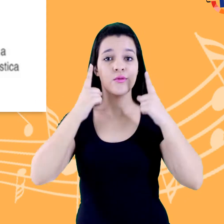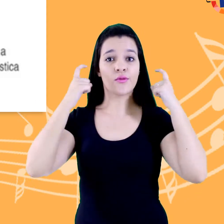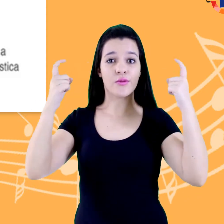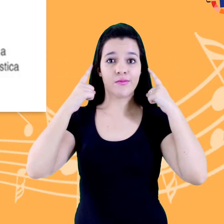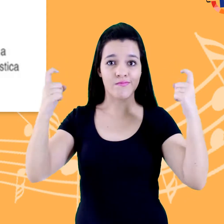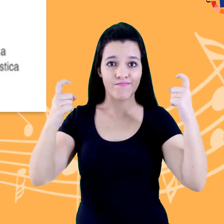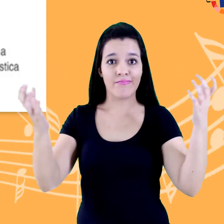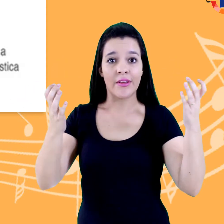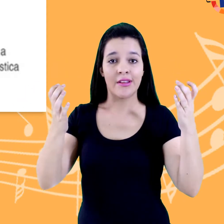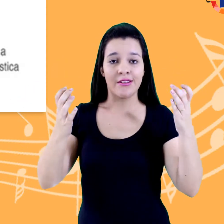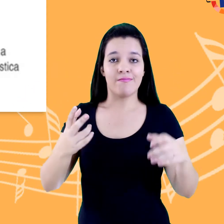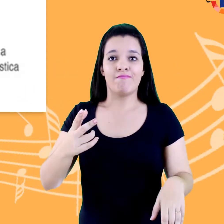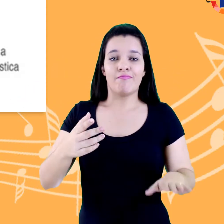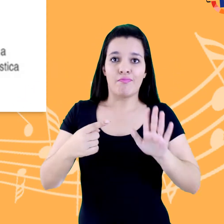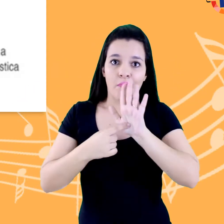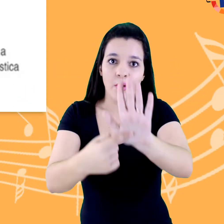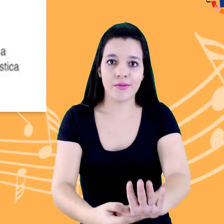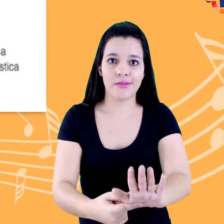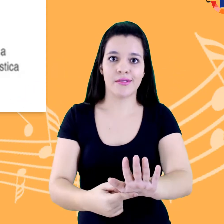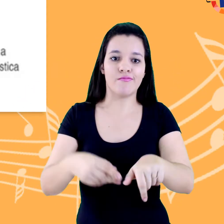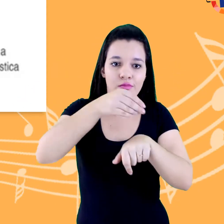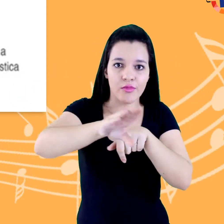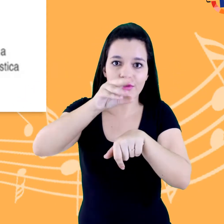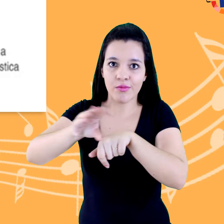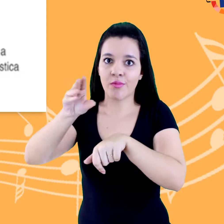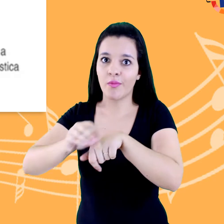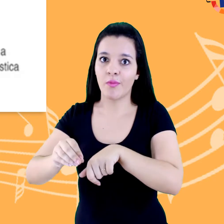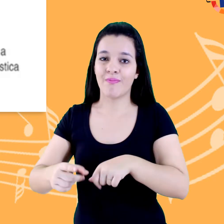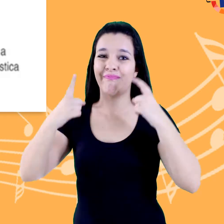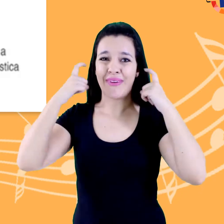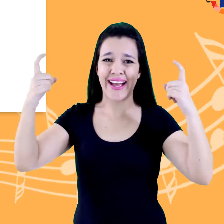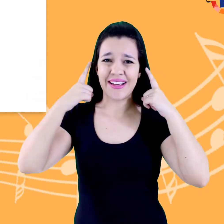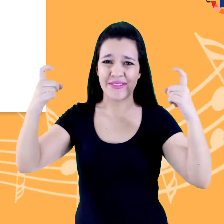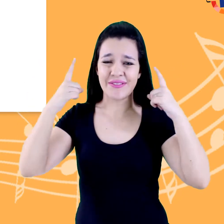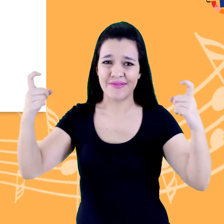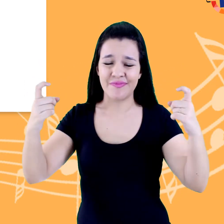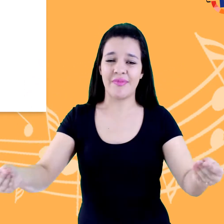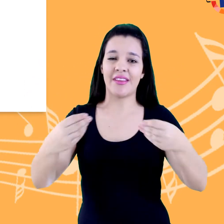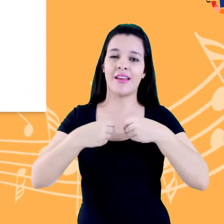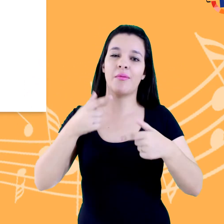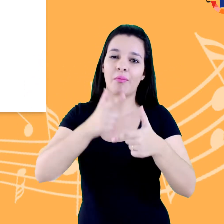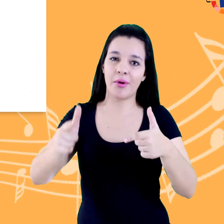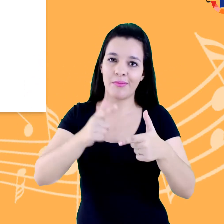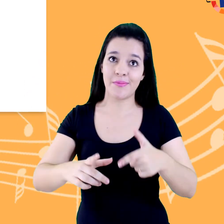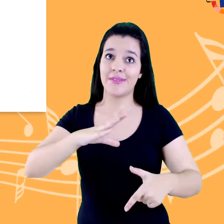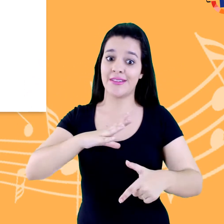a conscientização sobre os problemas da poluição sonora nos grandes centros urbanos.